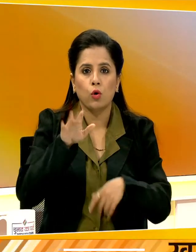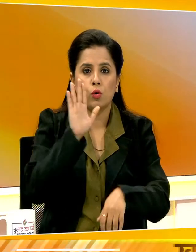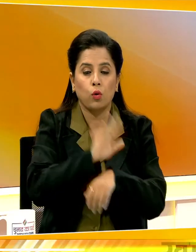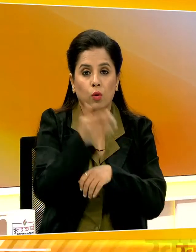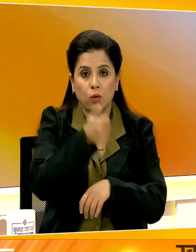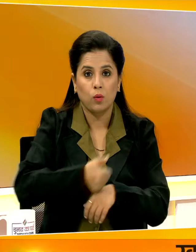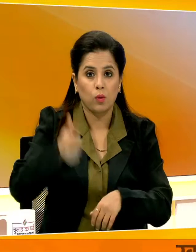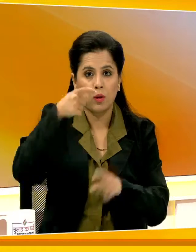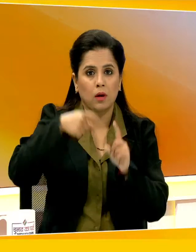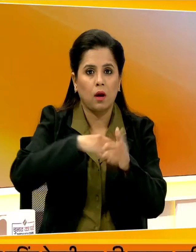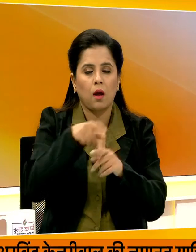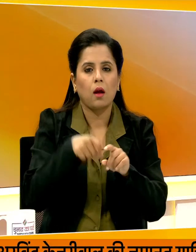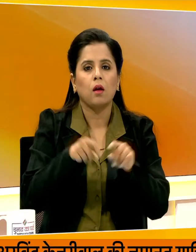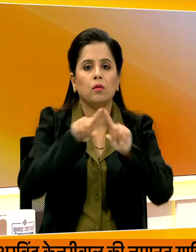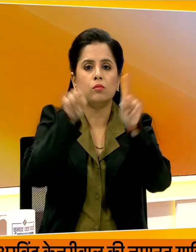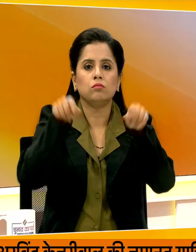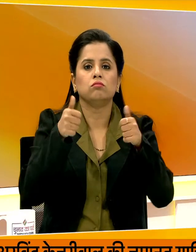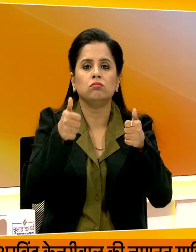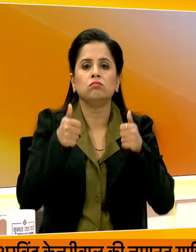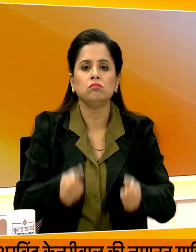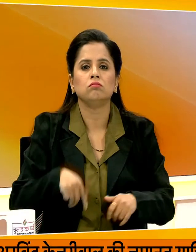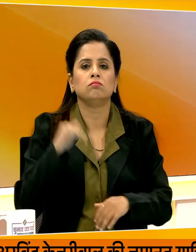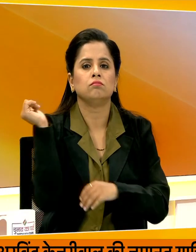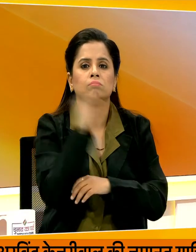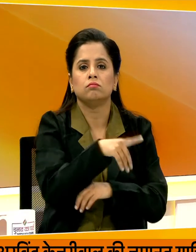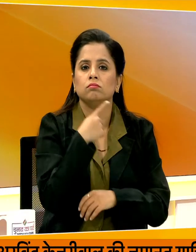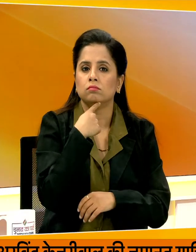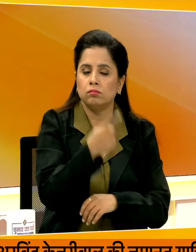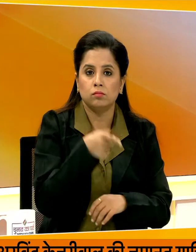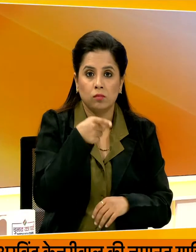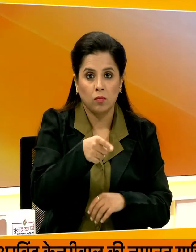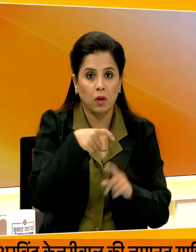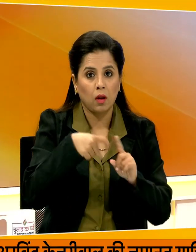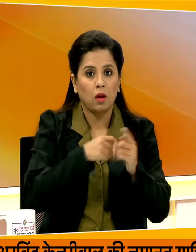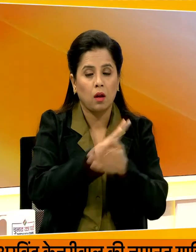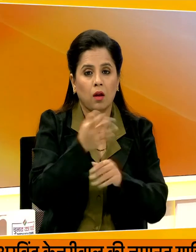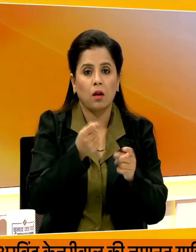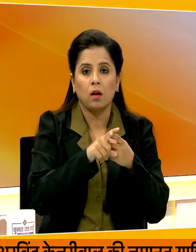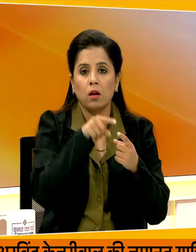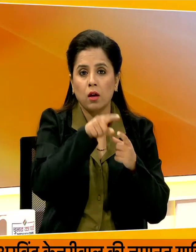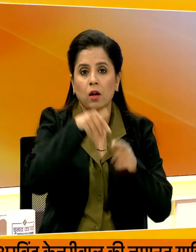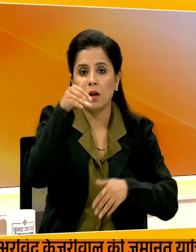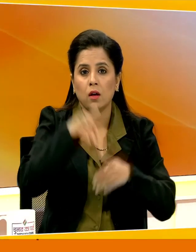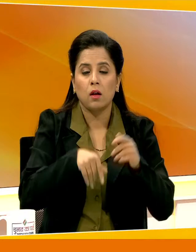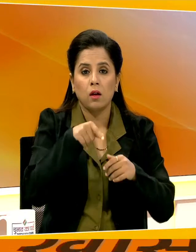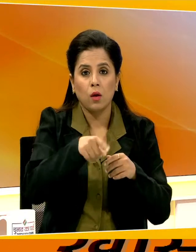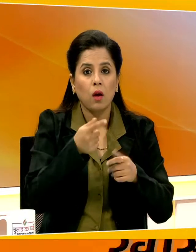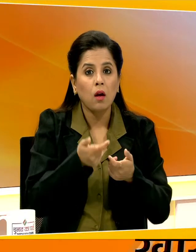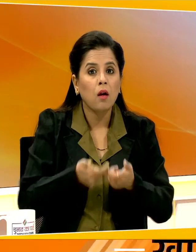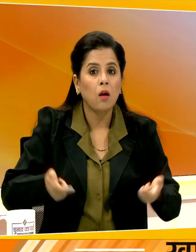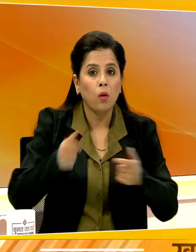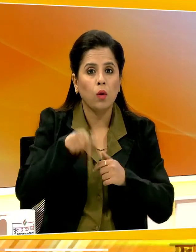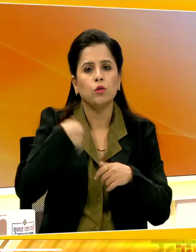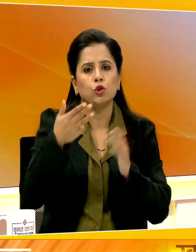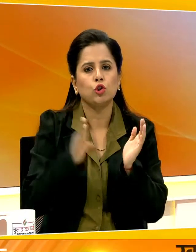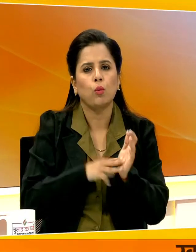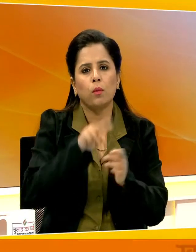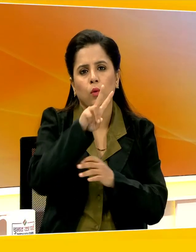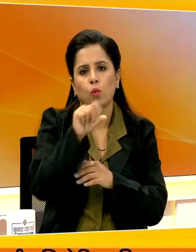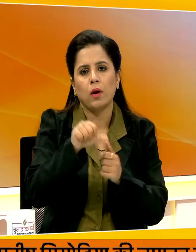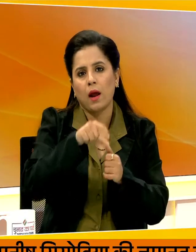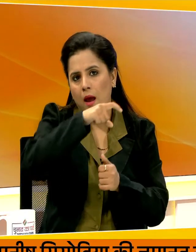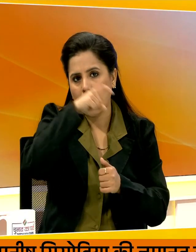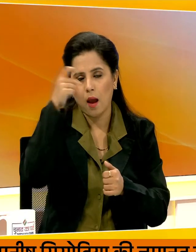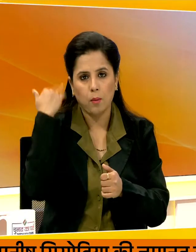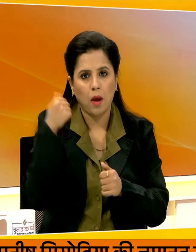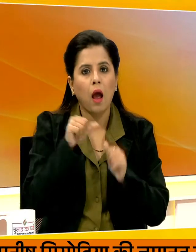अध्यक्ष मल्लिकार्जुन खड़गे को नोटिस जारी किया था। इस पर मल्लिकार्जुन खड़गे को चुनाव आयोग को सोमवार 29